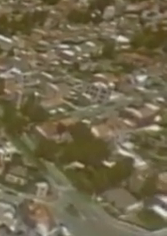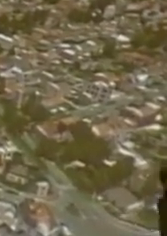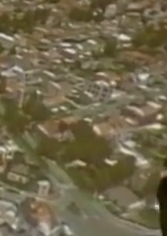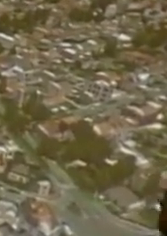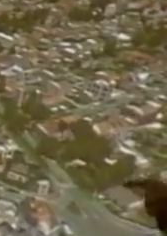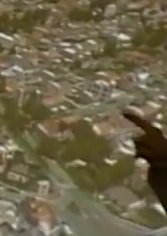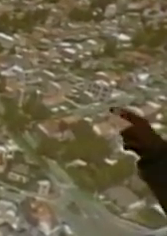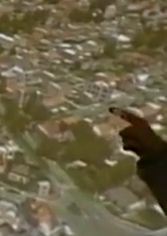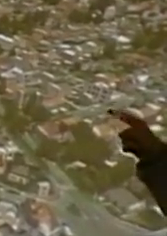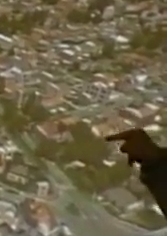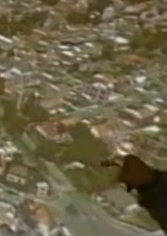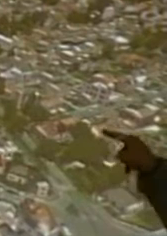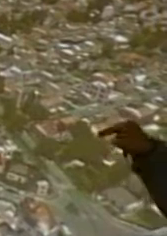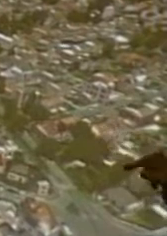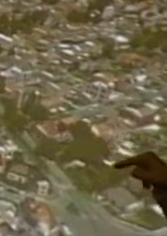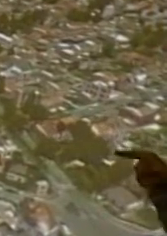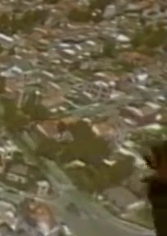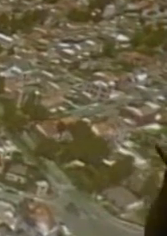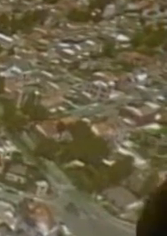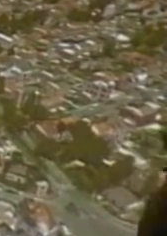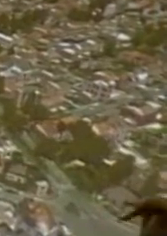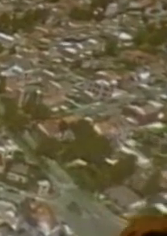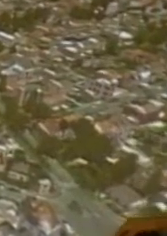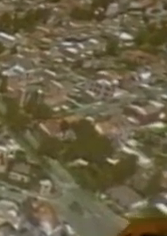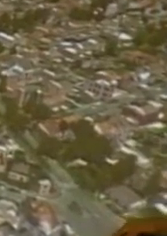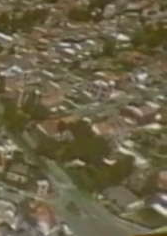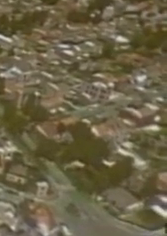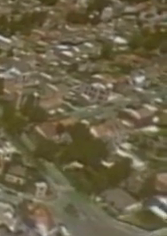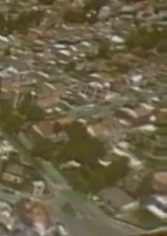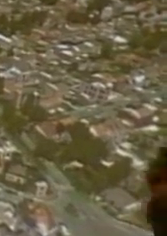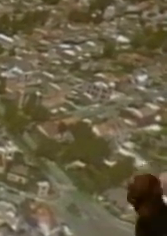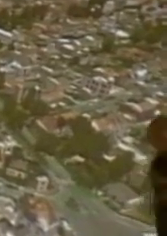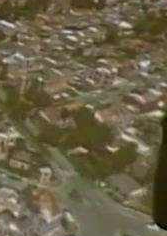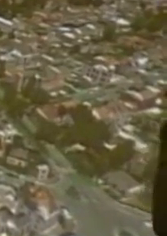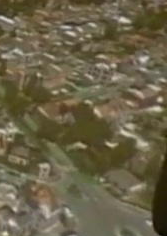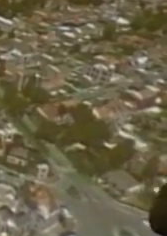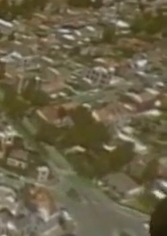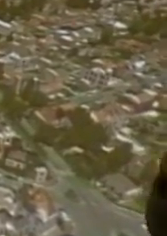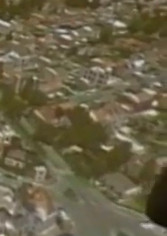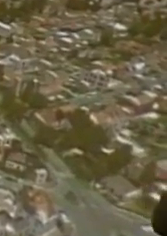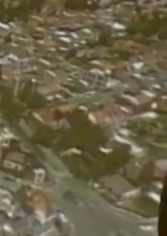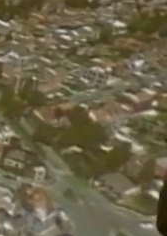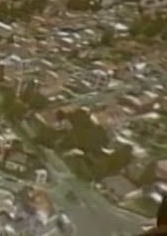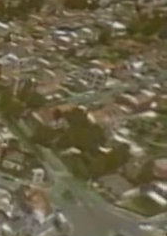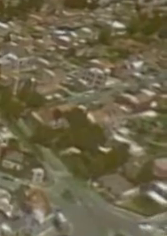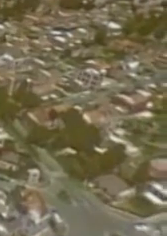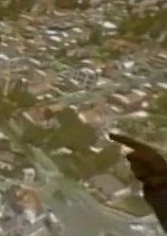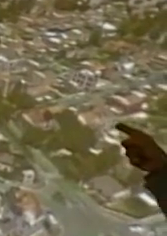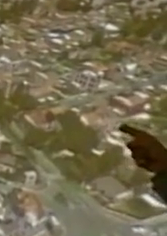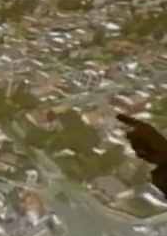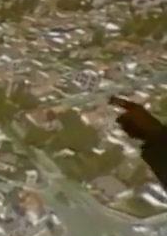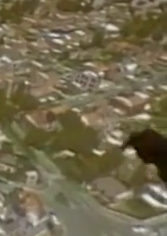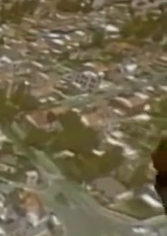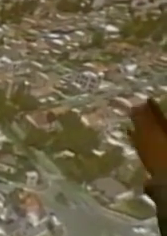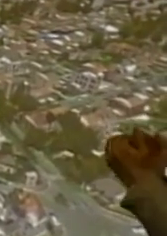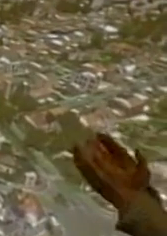ici, et on avait le gymnase du Havre, qui est le premier, je crois, gymnase de l'Aulnay-sous-Bois, qui est très vieux. Et on avait un certain nombre de pavillons